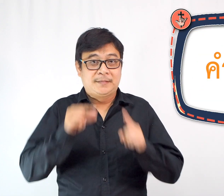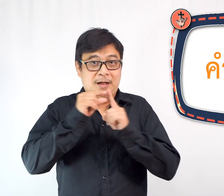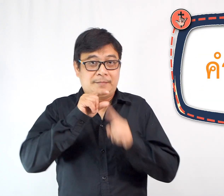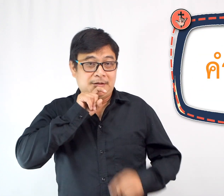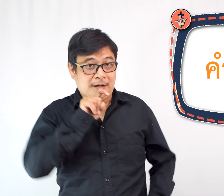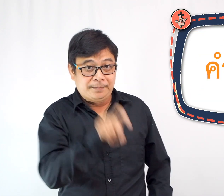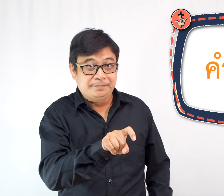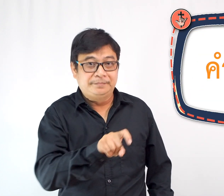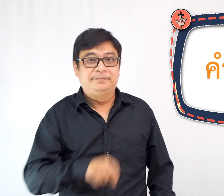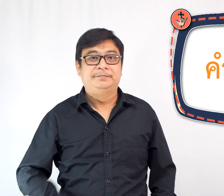คำถาม